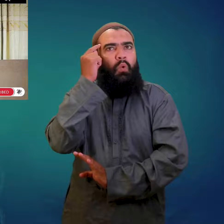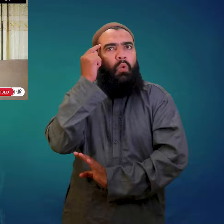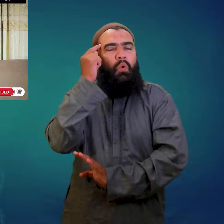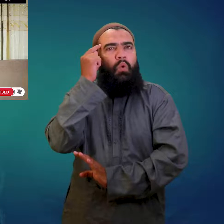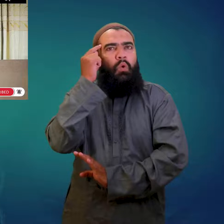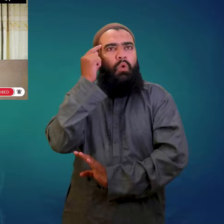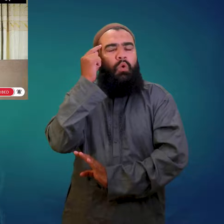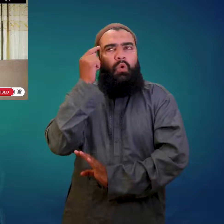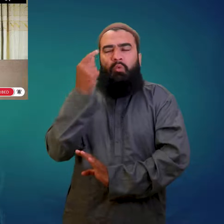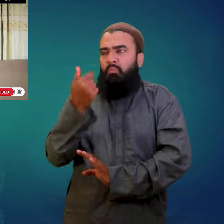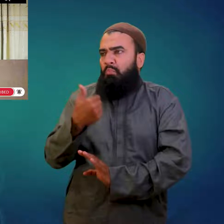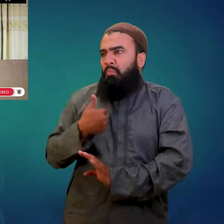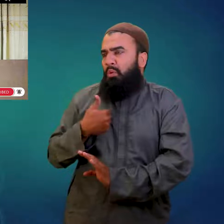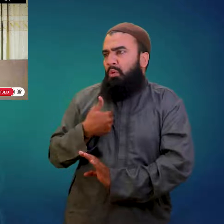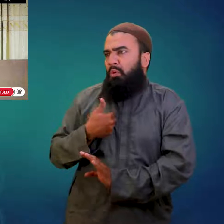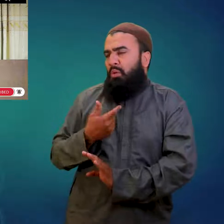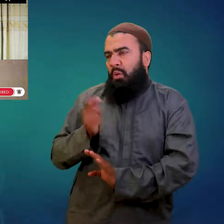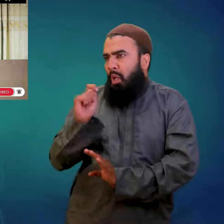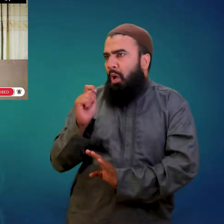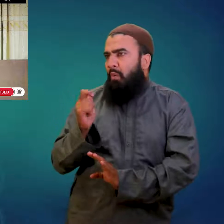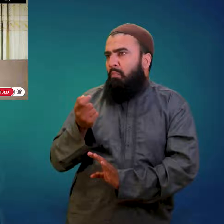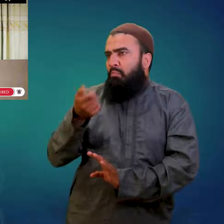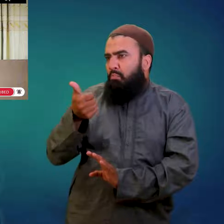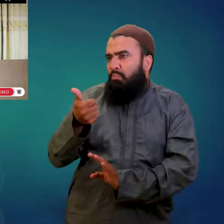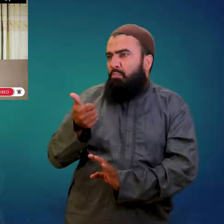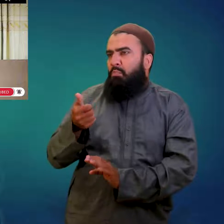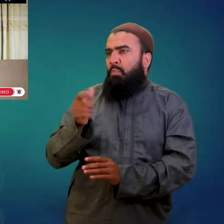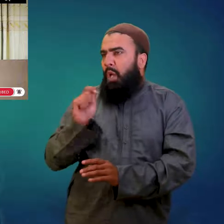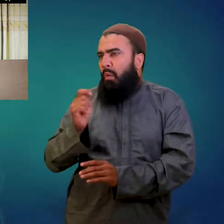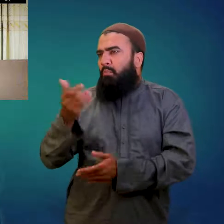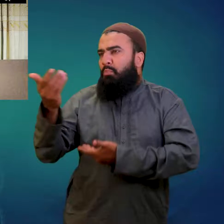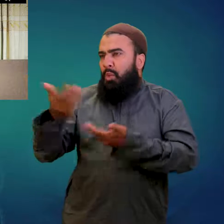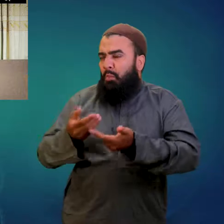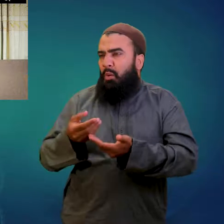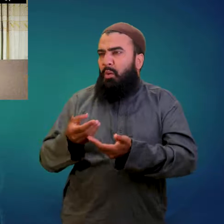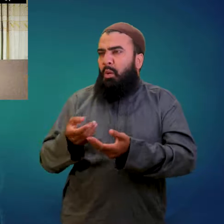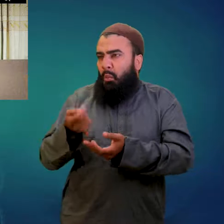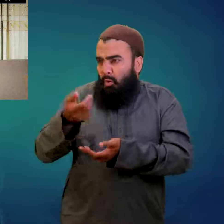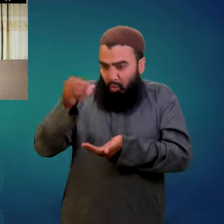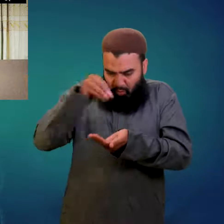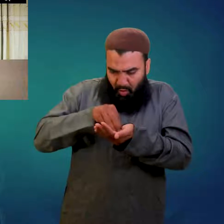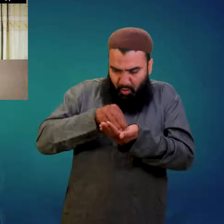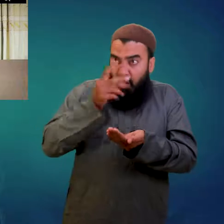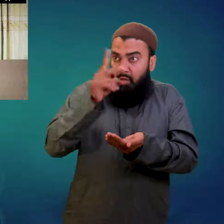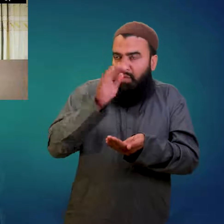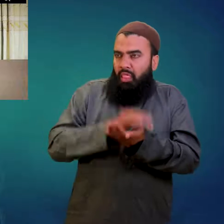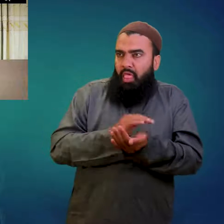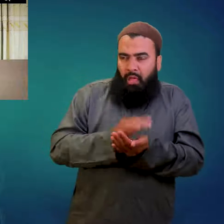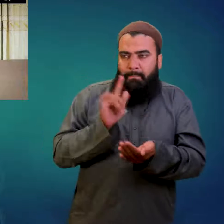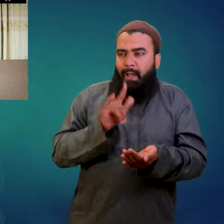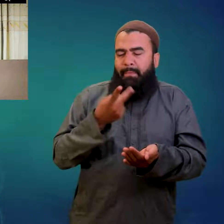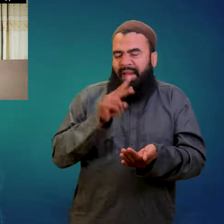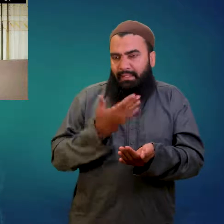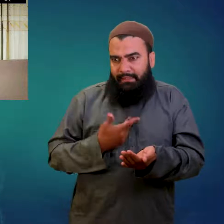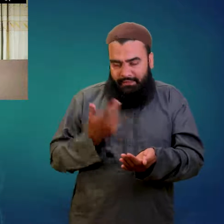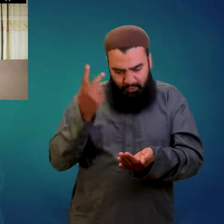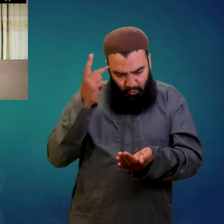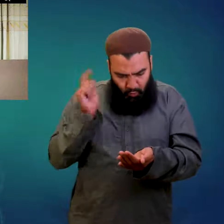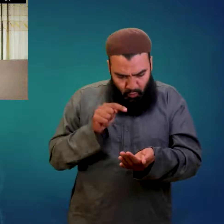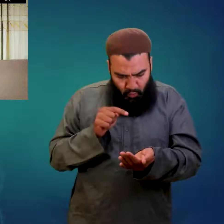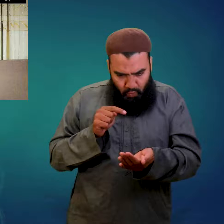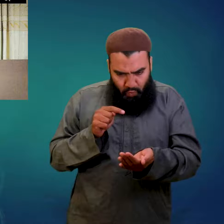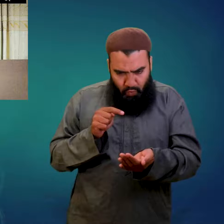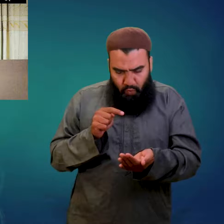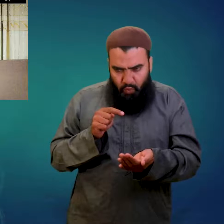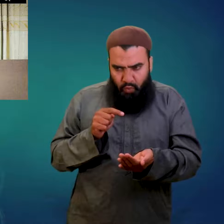کے لیے اپنی کسی محبوب چیز کو ترک کر دیتا ہے تو بعض اوقات اللہ تعالیٰ اسی